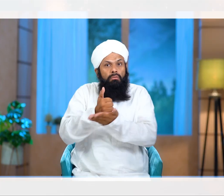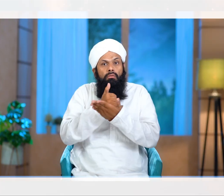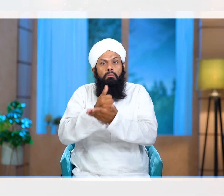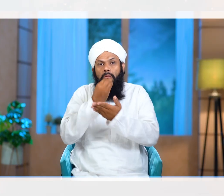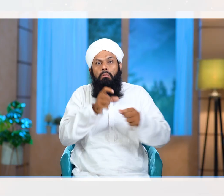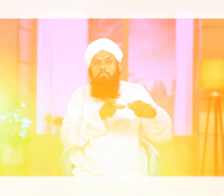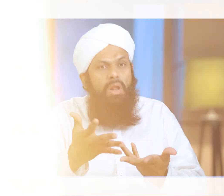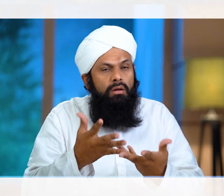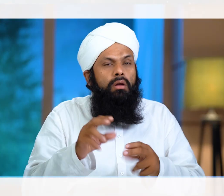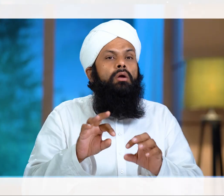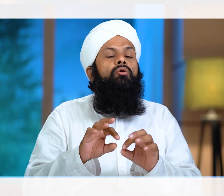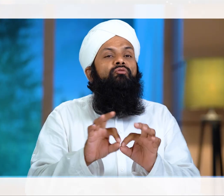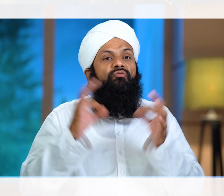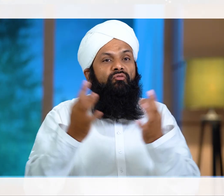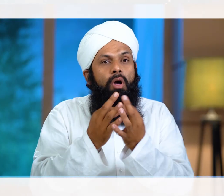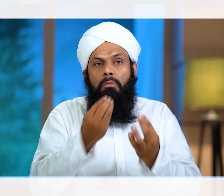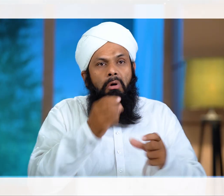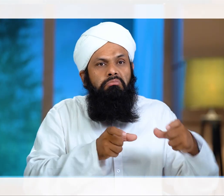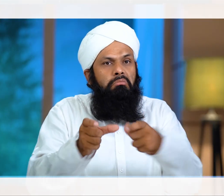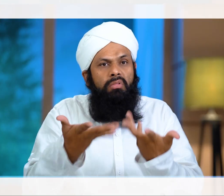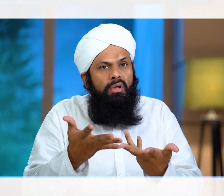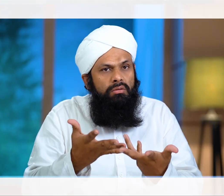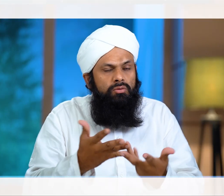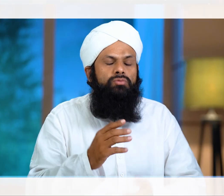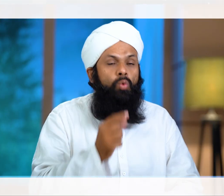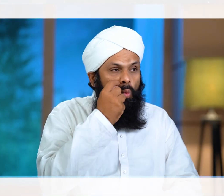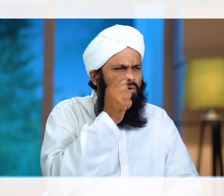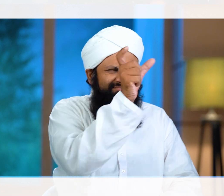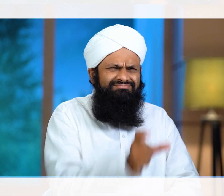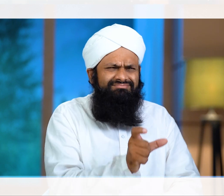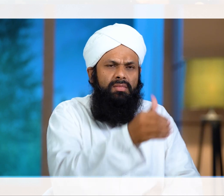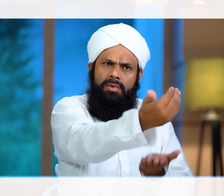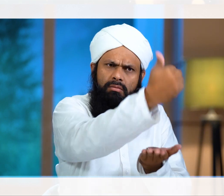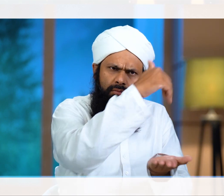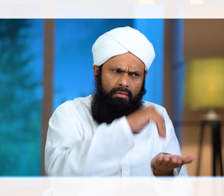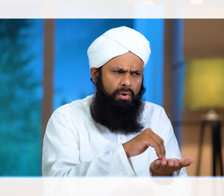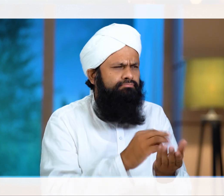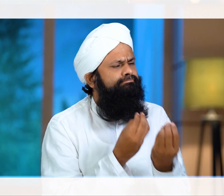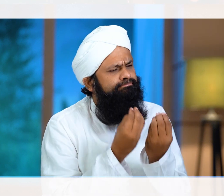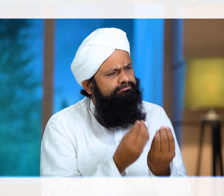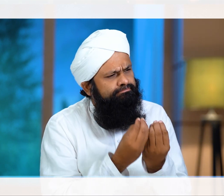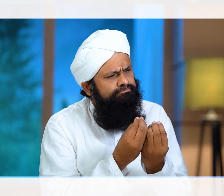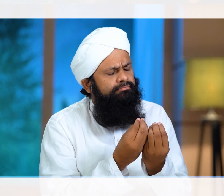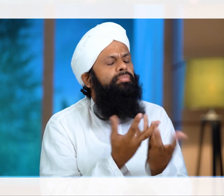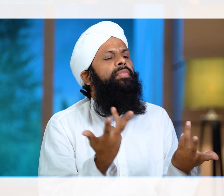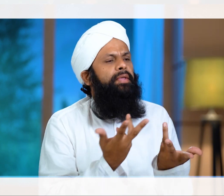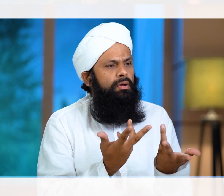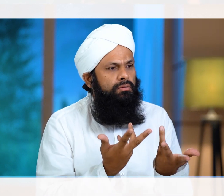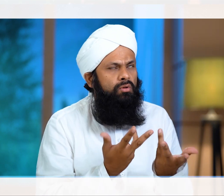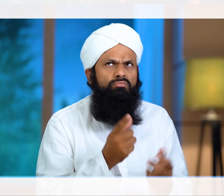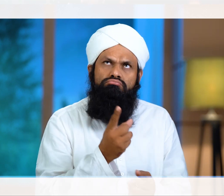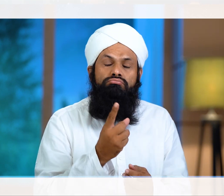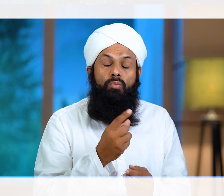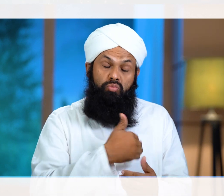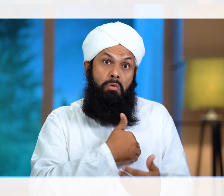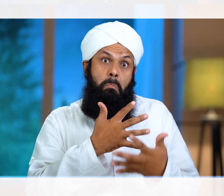نہ پینے کا ہے، نہ جانور کو کچھ کھلانے پلانے کا ہے. تو ٹھیک ہے، اس کی ضرورت پوری کریں گے. جب کسان کی باری آتی ہے مانگنے کی تو بادشاہ